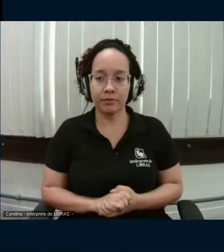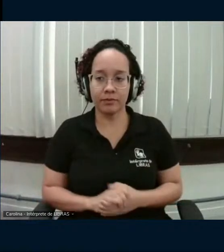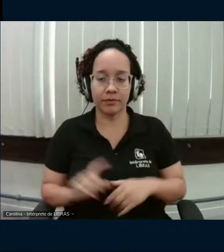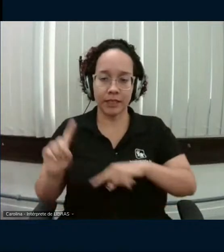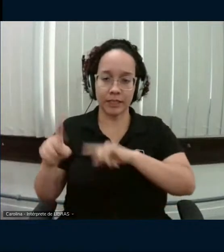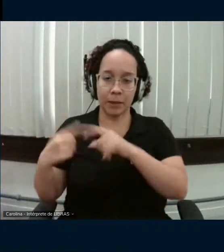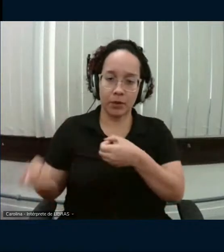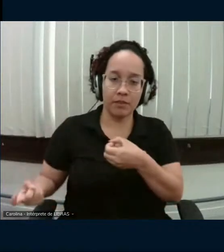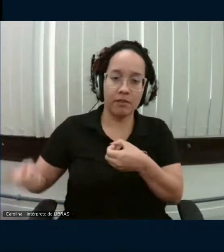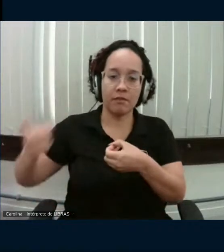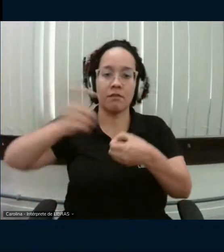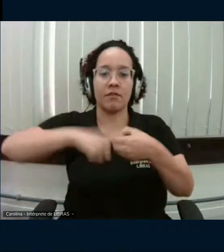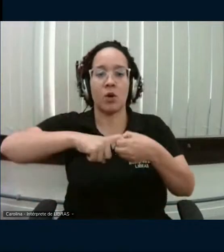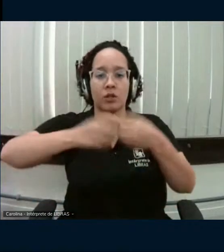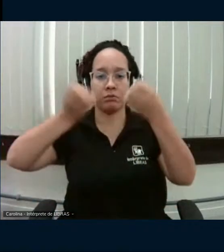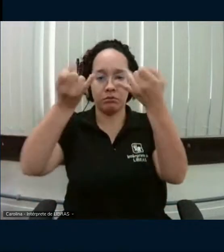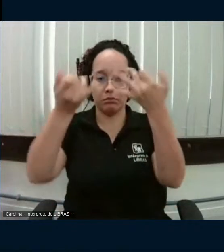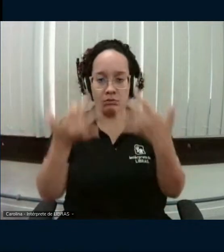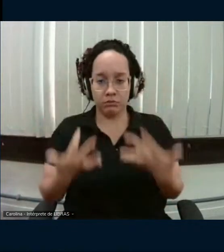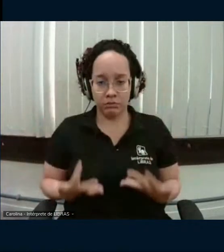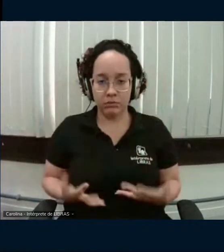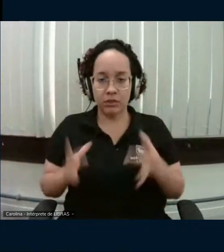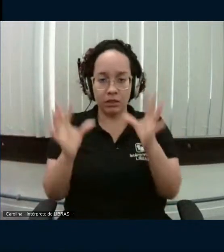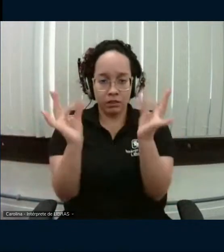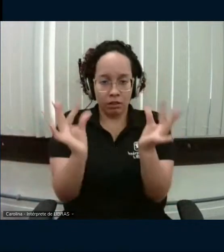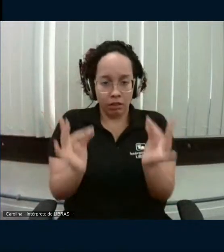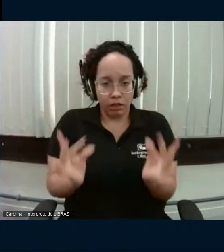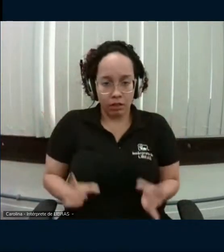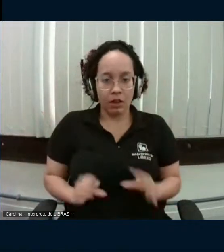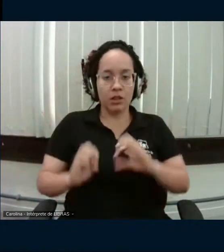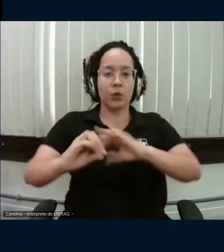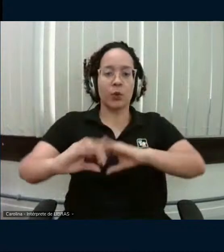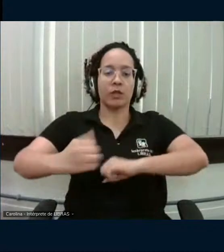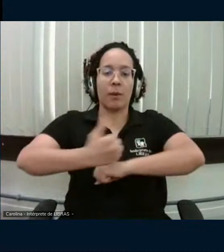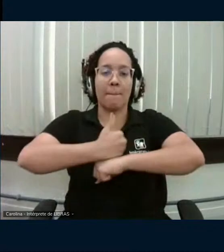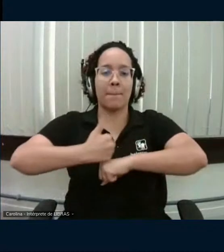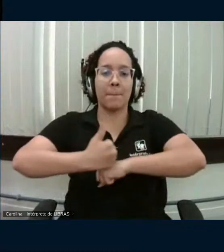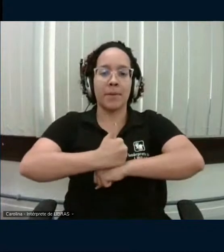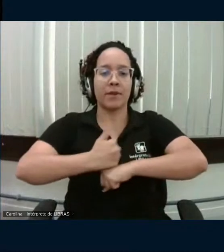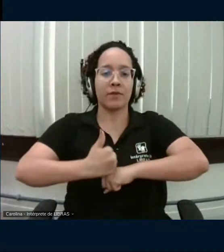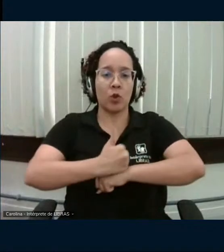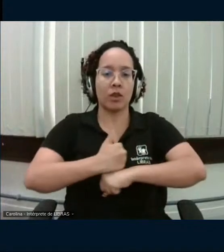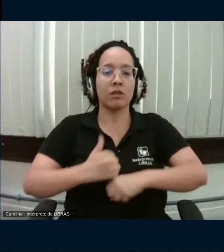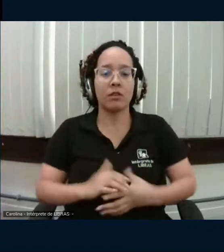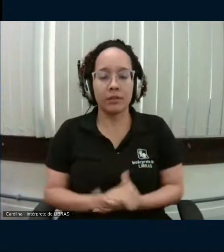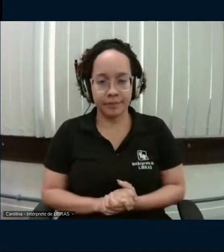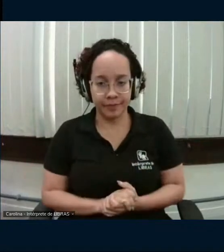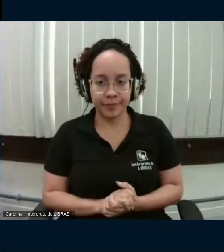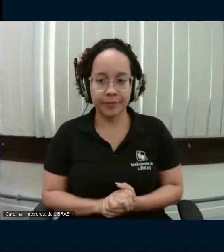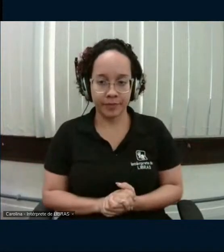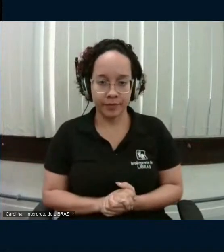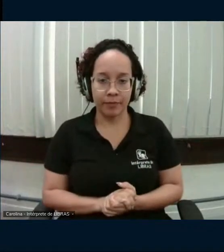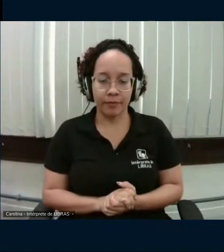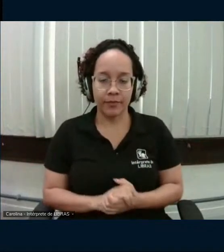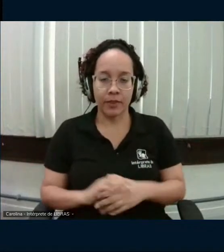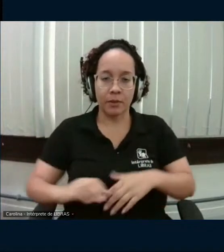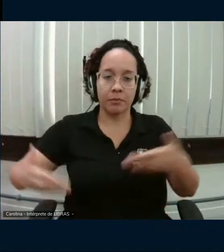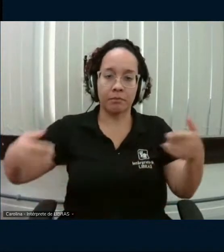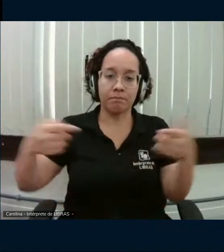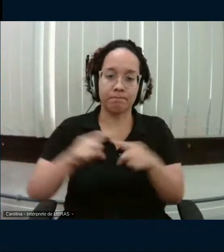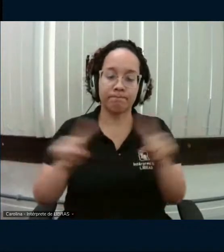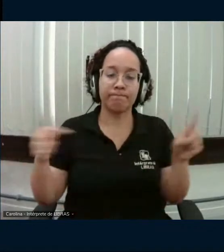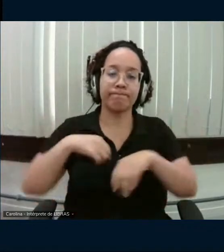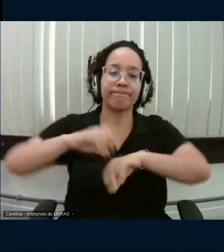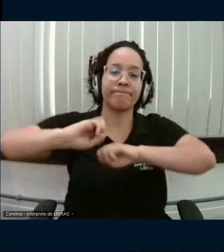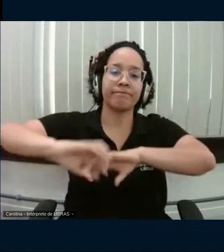retomo isso, né, para falar um pouquinho mais da educação profissional, mas vamos conversar um pouquinho sobre o que foi